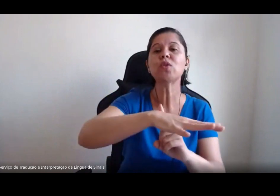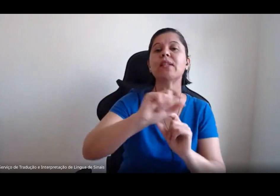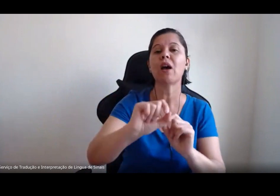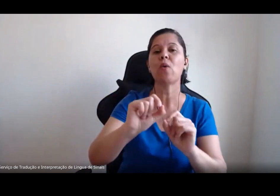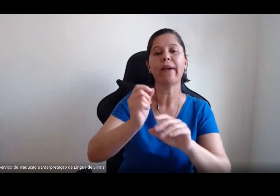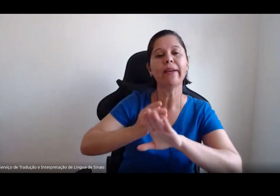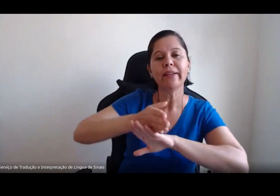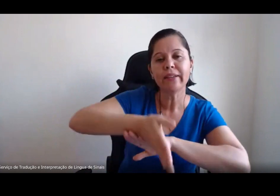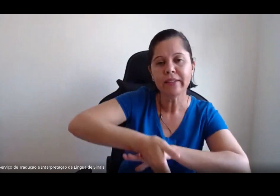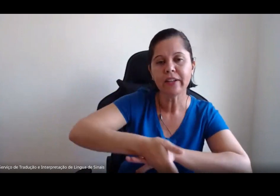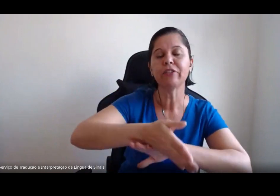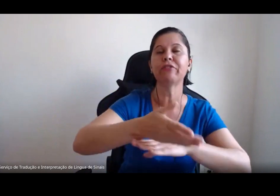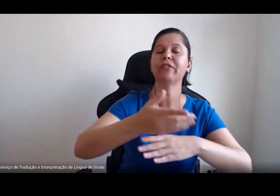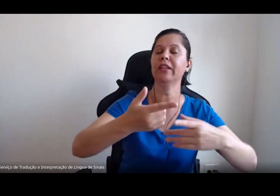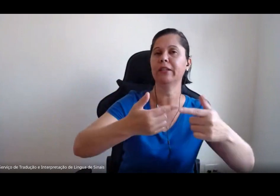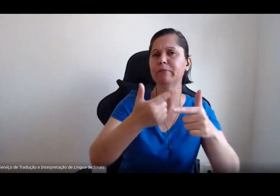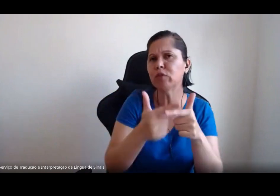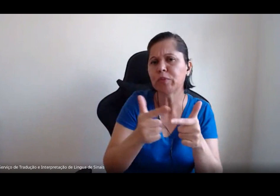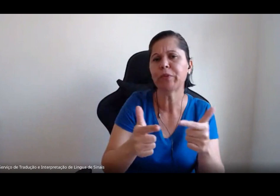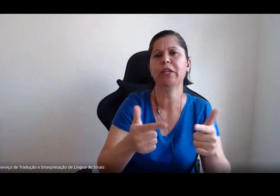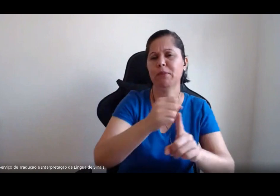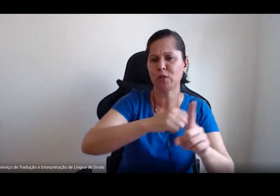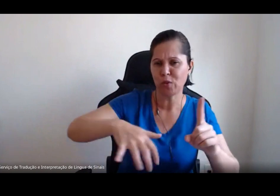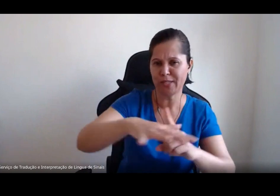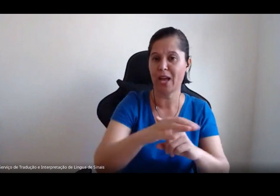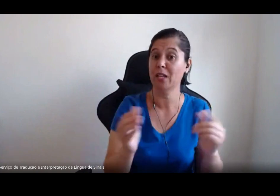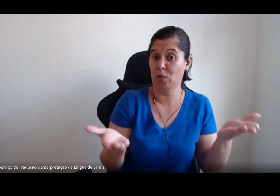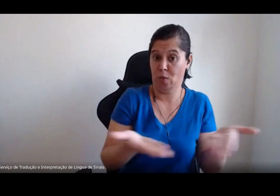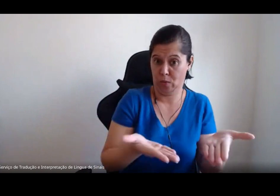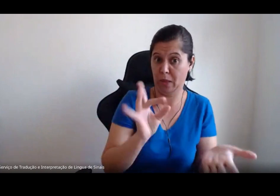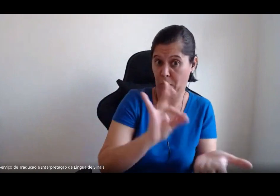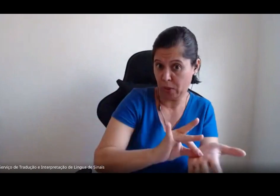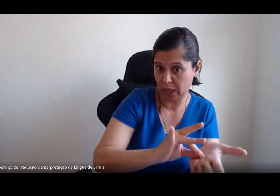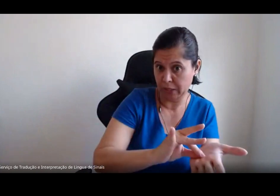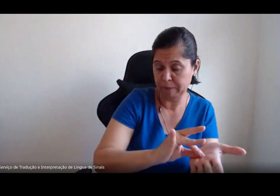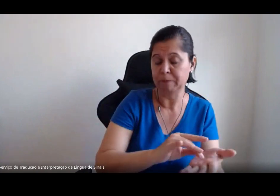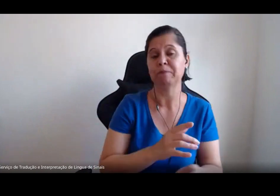de intervir nas questões sociais contemporâneas, né?